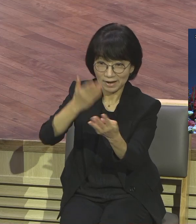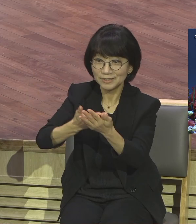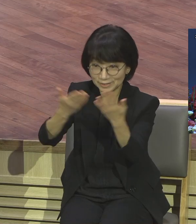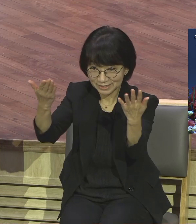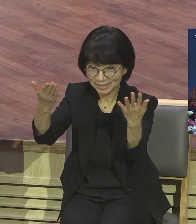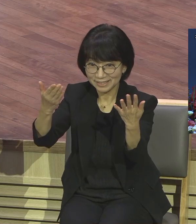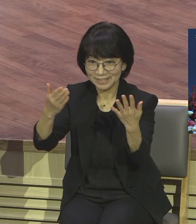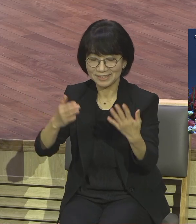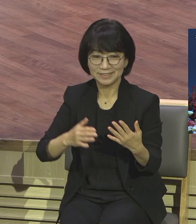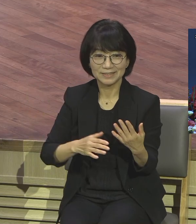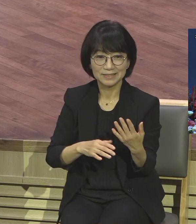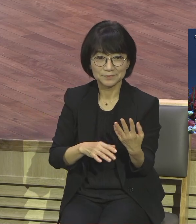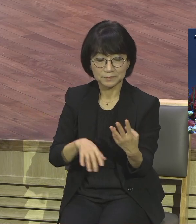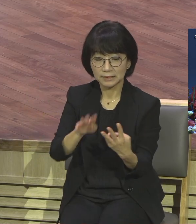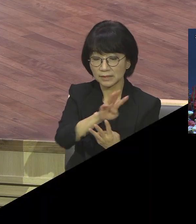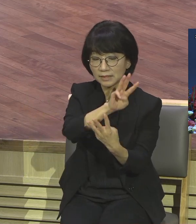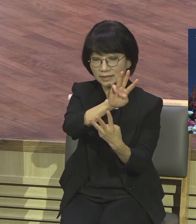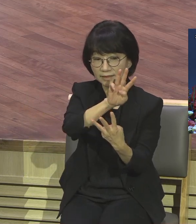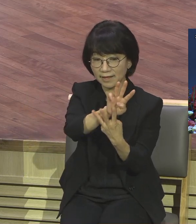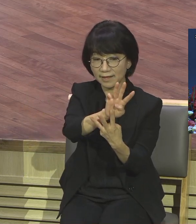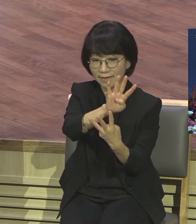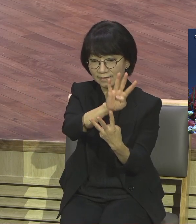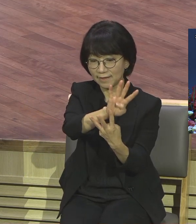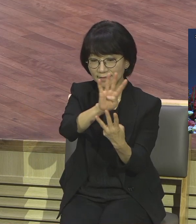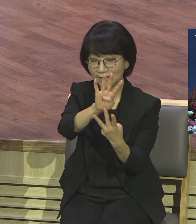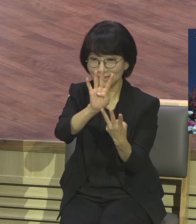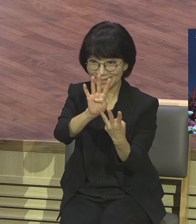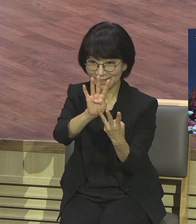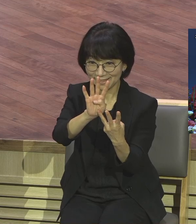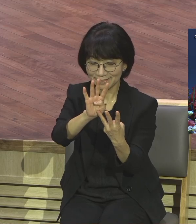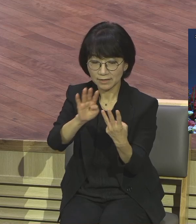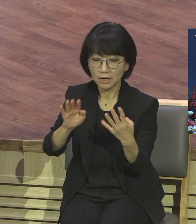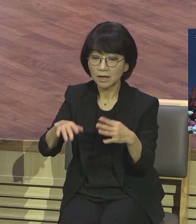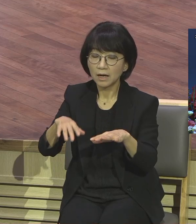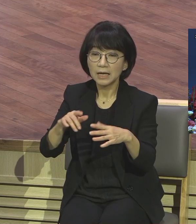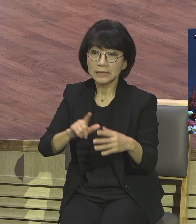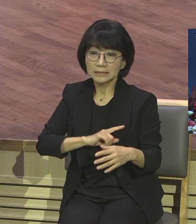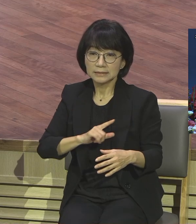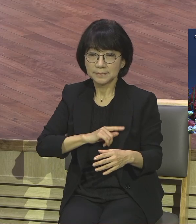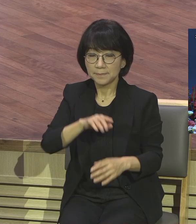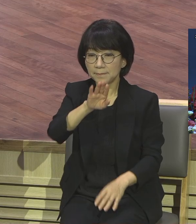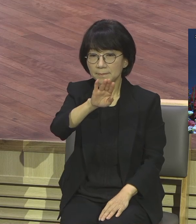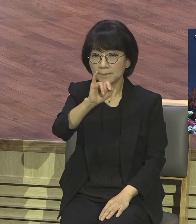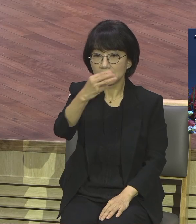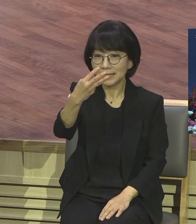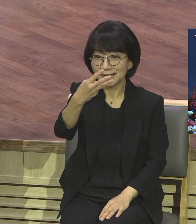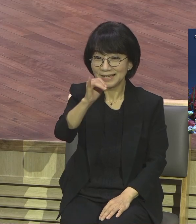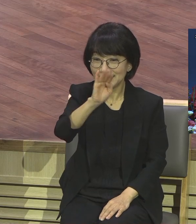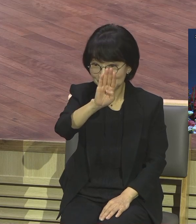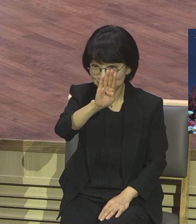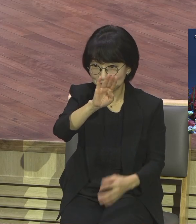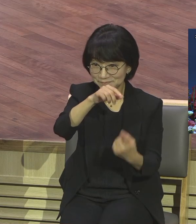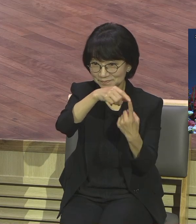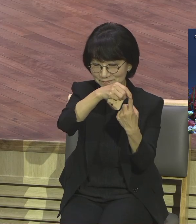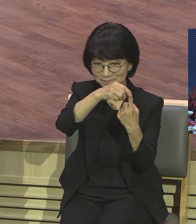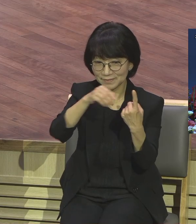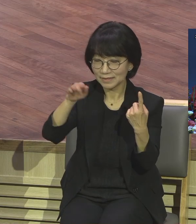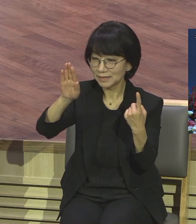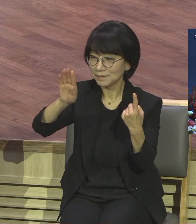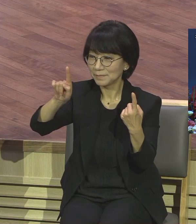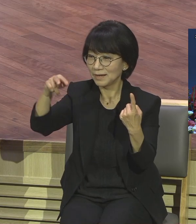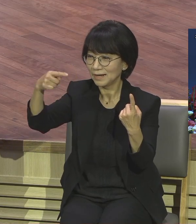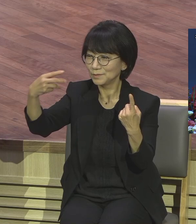살펴보는데 우선적으로 빌립과 바돌로매. 이 빌립과 바돌로매는 뭐 성경에 보면